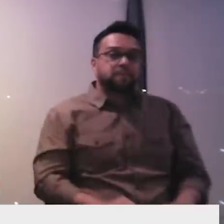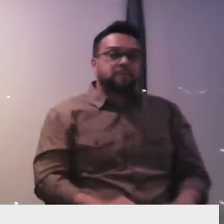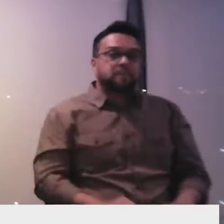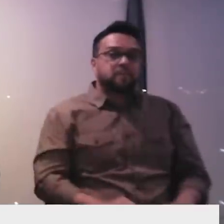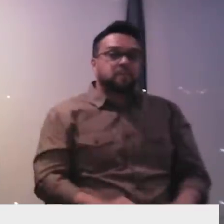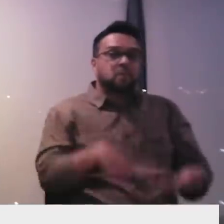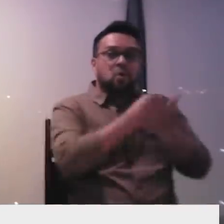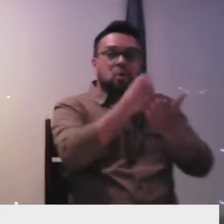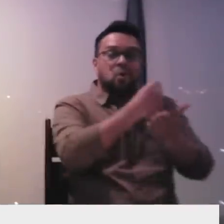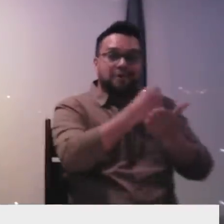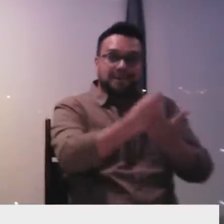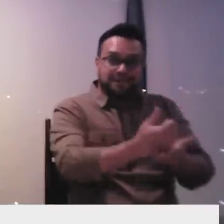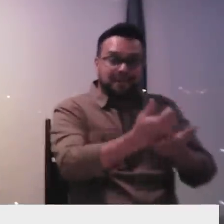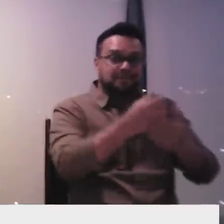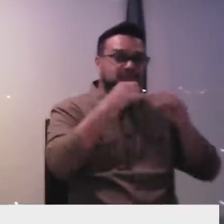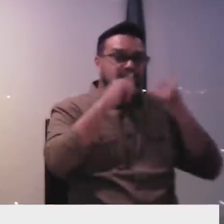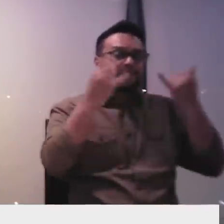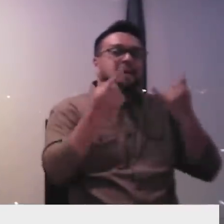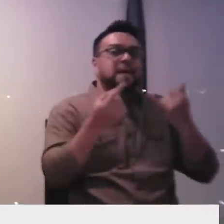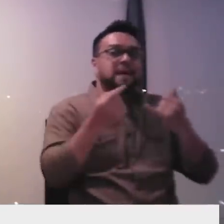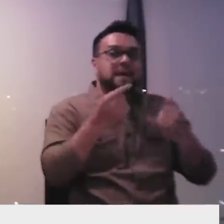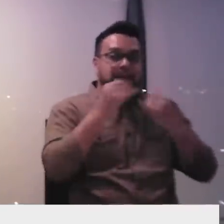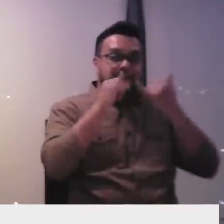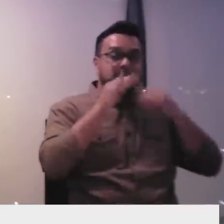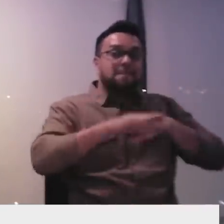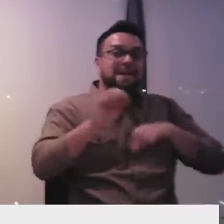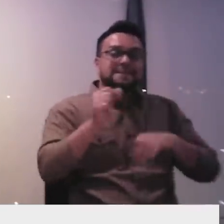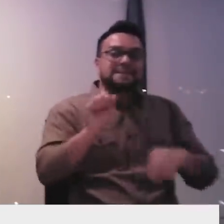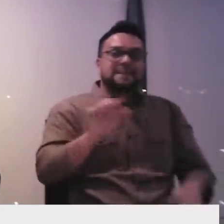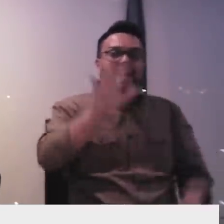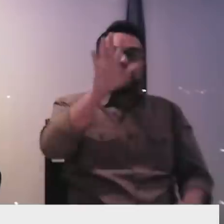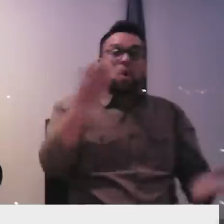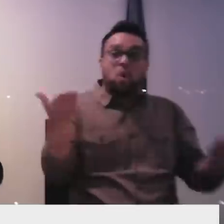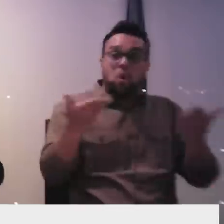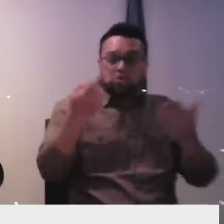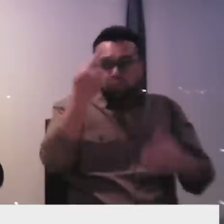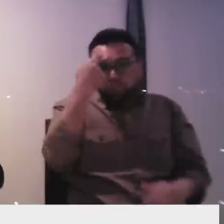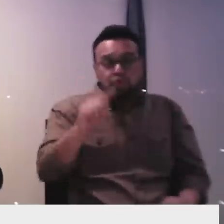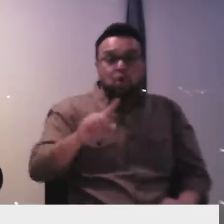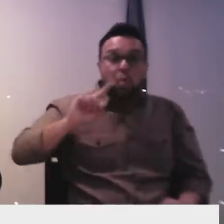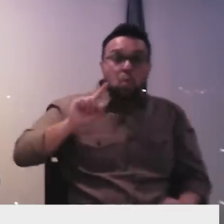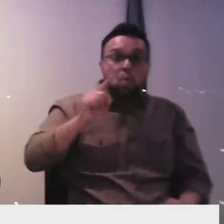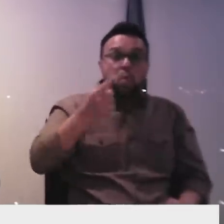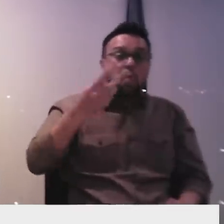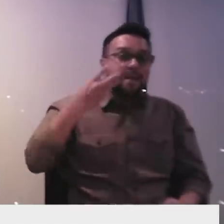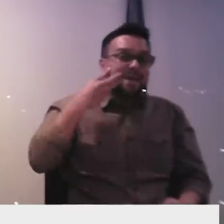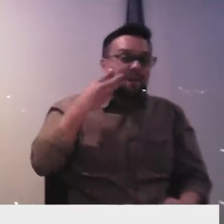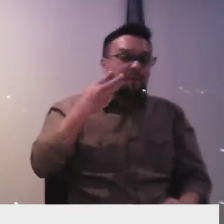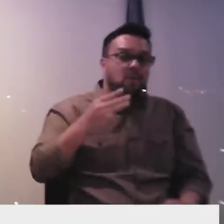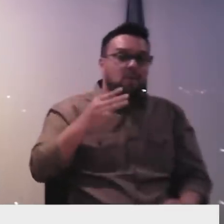hidrelétricas. Energia mais cara. Consome-se por dia, hoje em Roraima, 1 milhão de litros de óleo